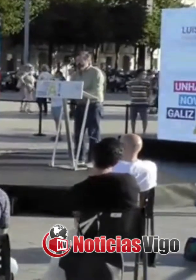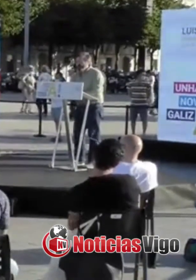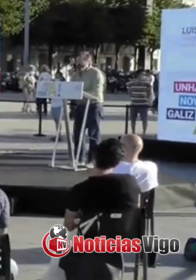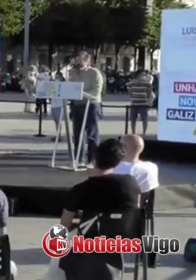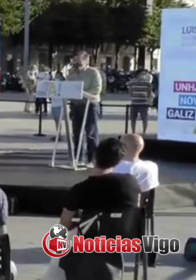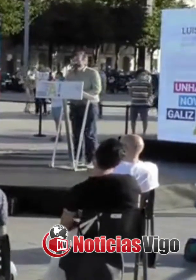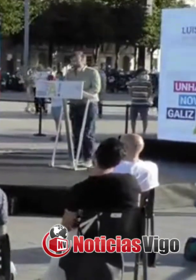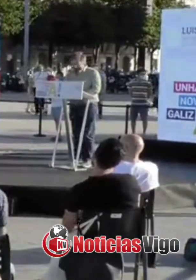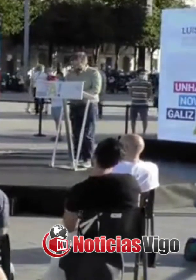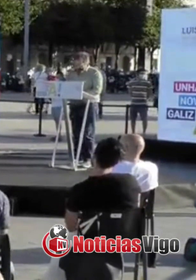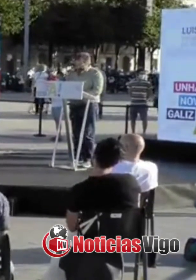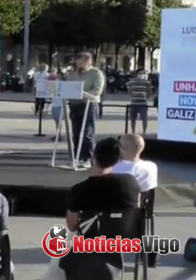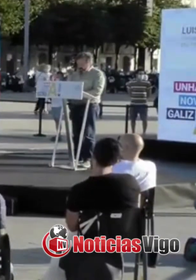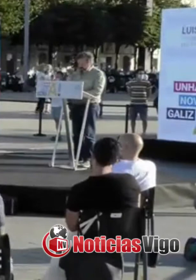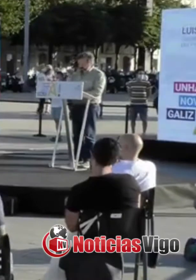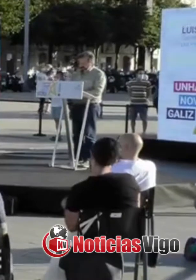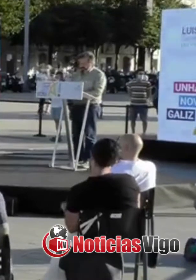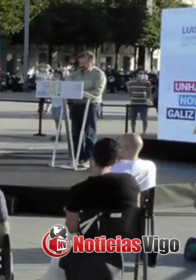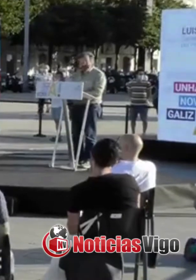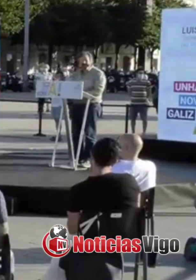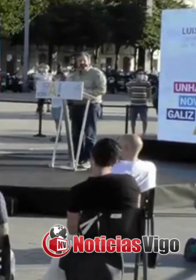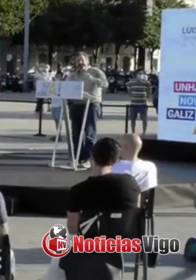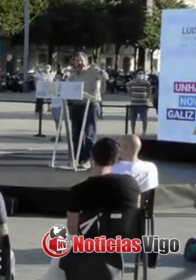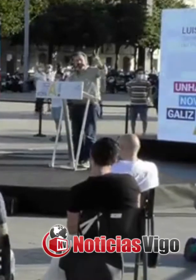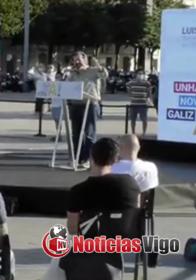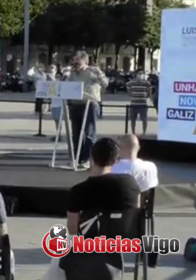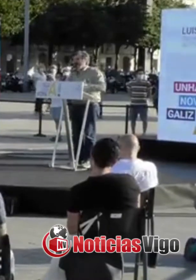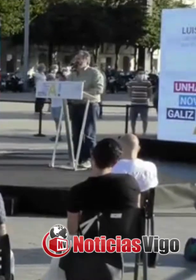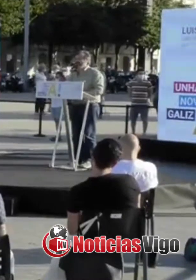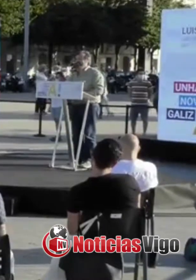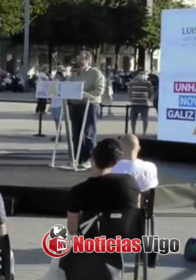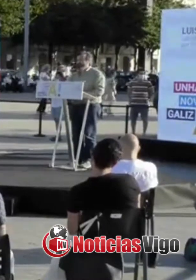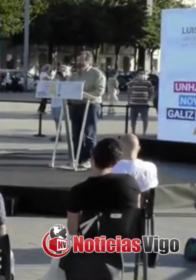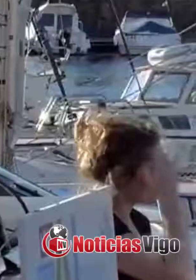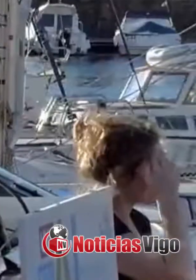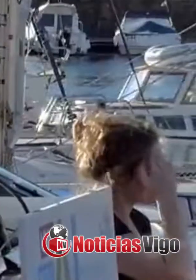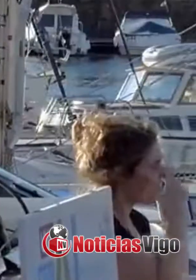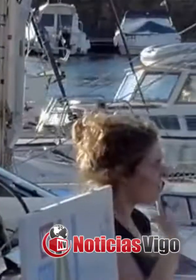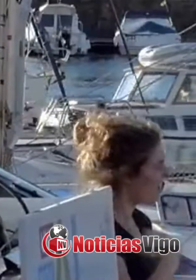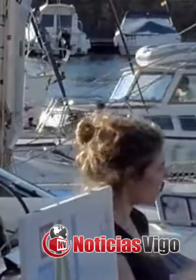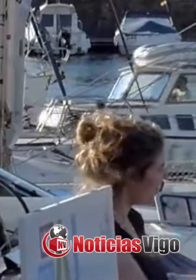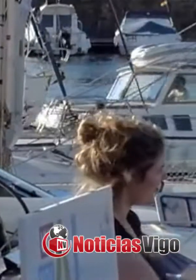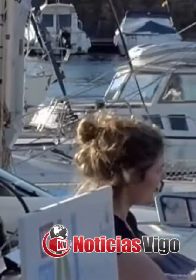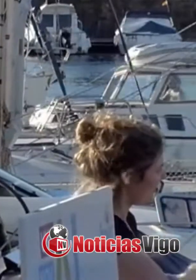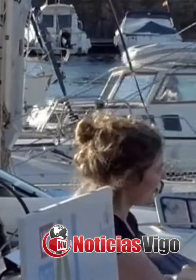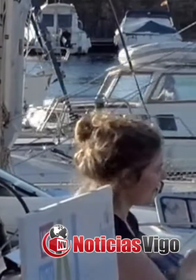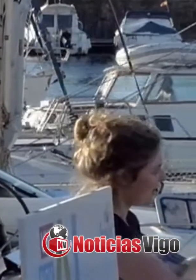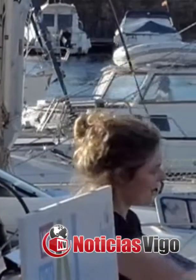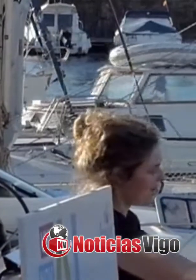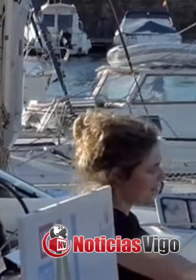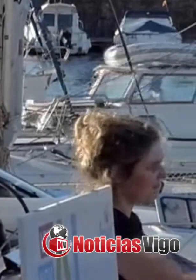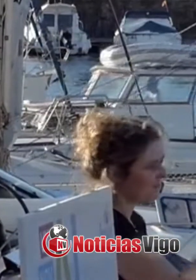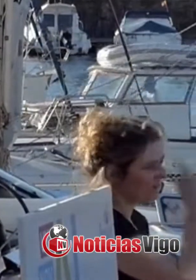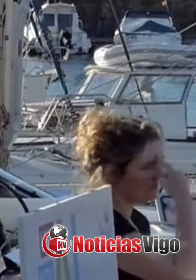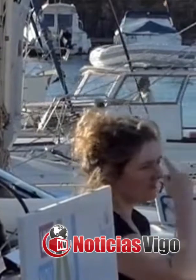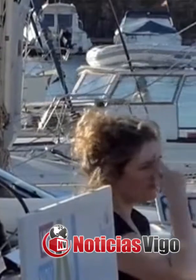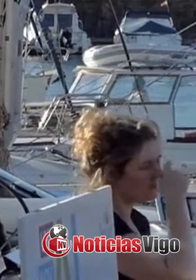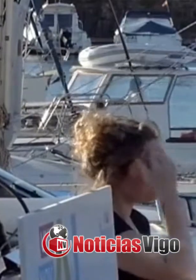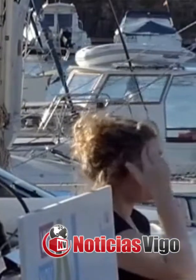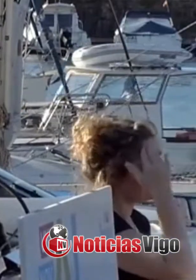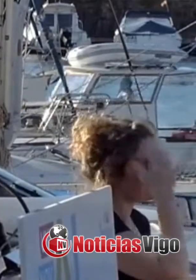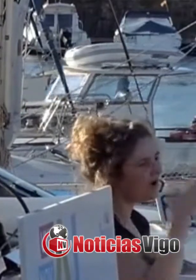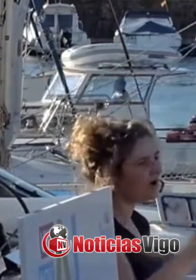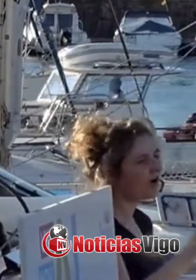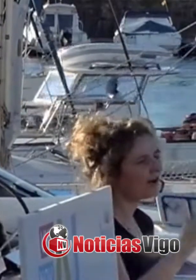Os lugares teñen memoria. Este mar que temos aquí á beira ten memoria, que é